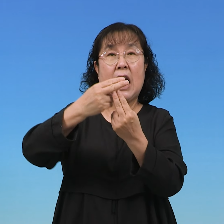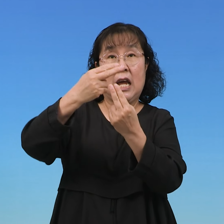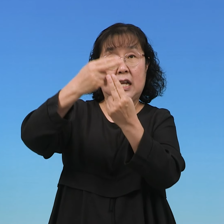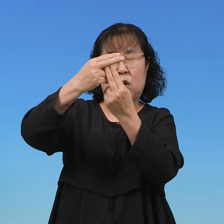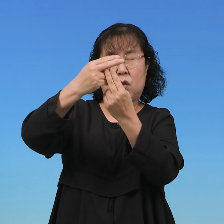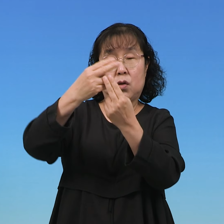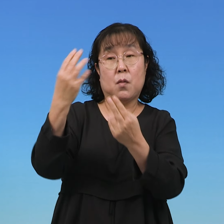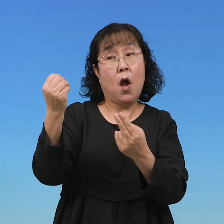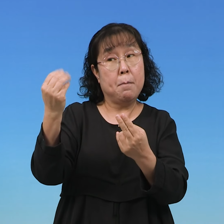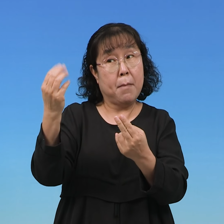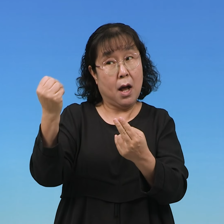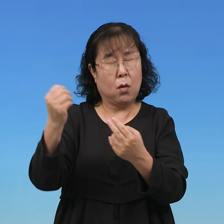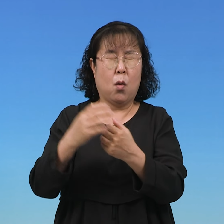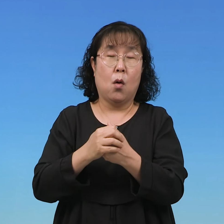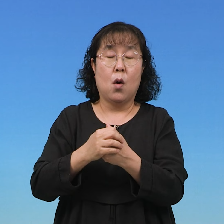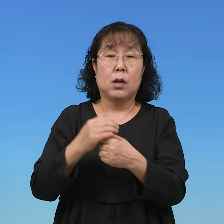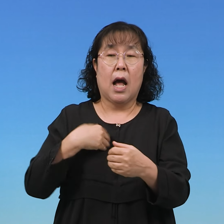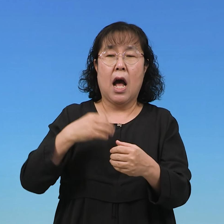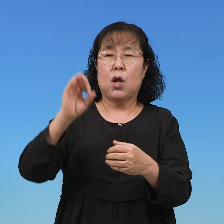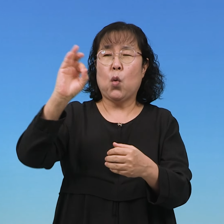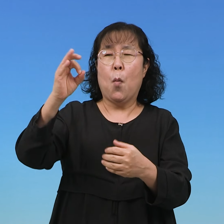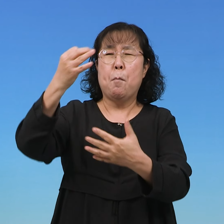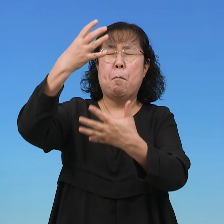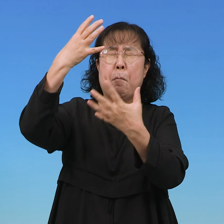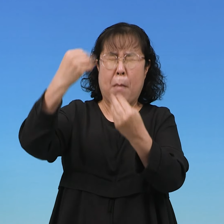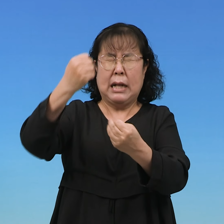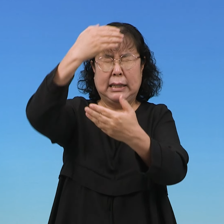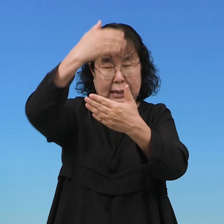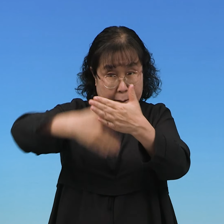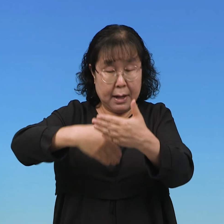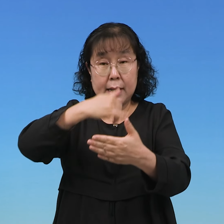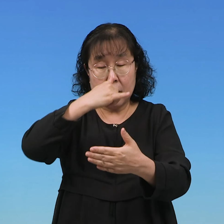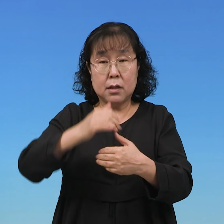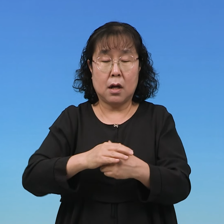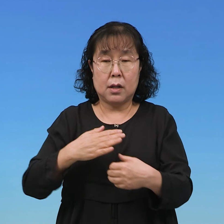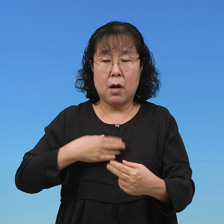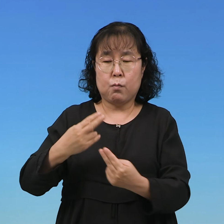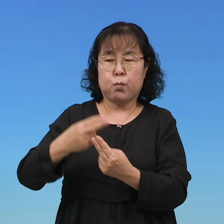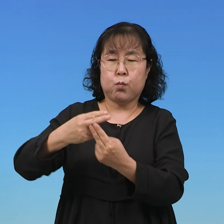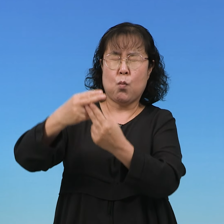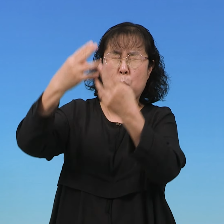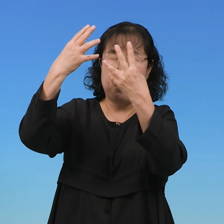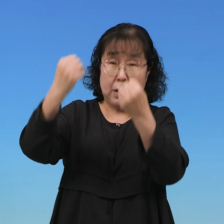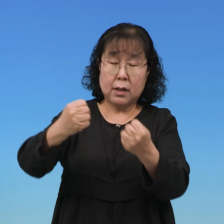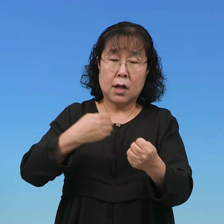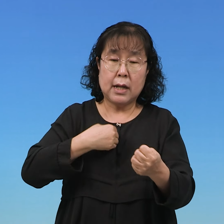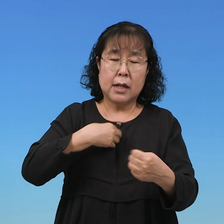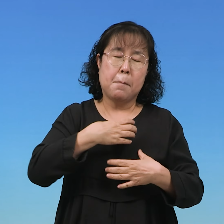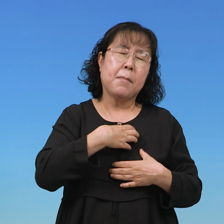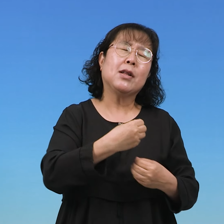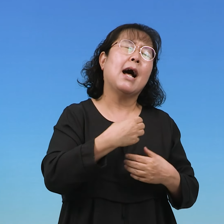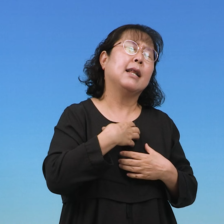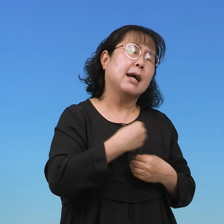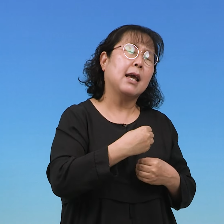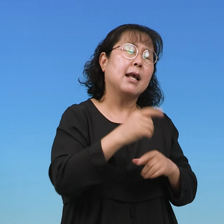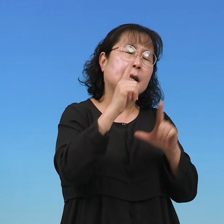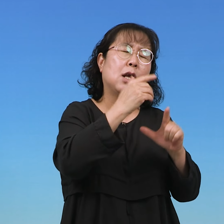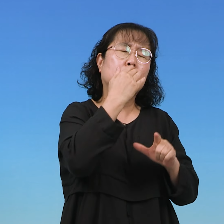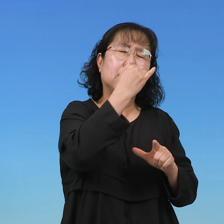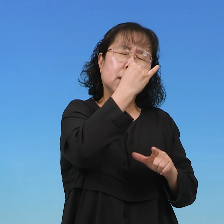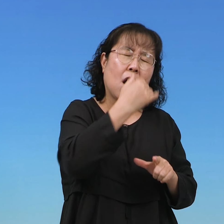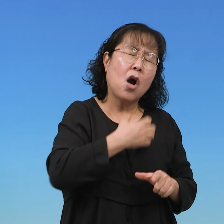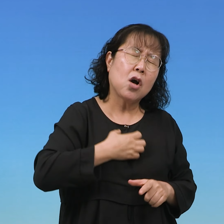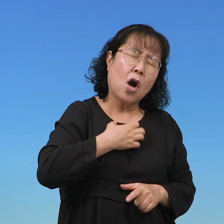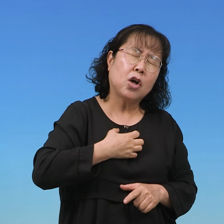쓰고 써도 다 쓸 수 없는 돈이 있어서, 나는 참 안정적이다, 예수님이 주님이